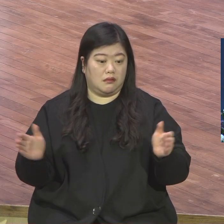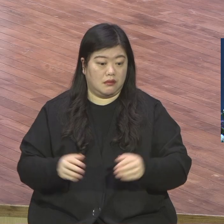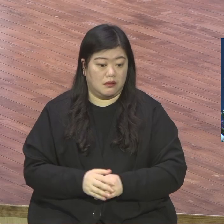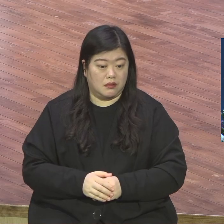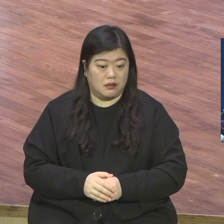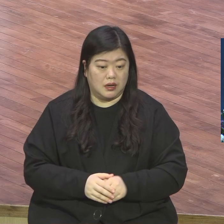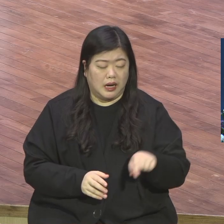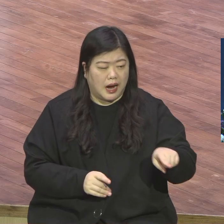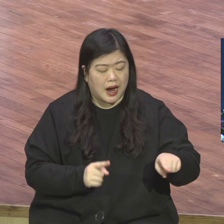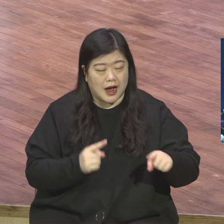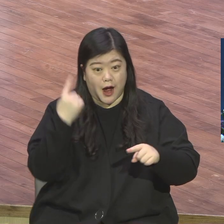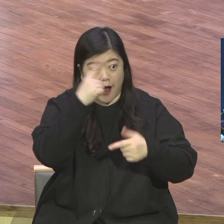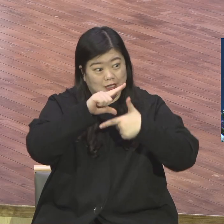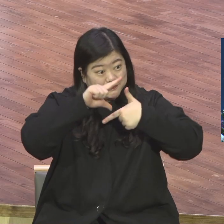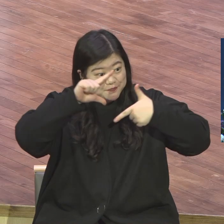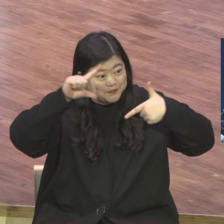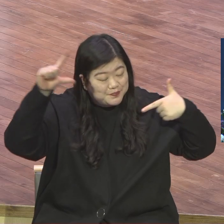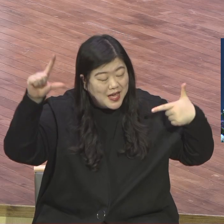아무리 지식이 많아도